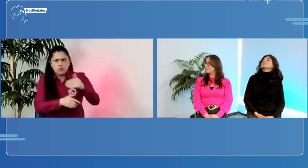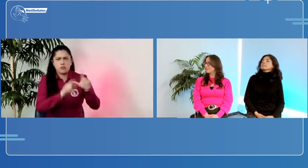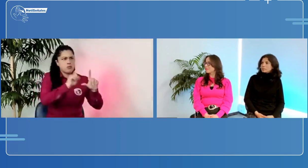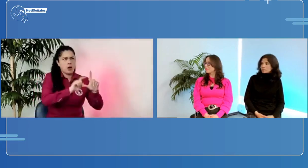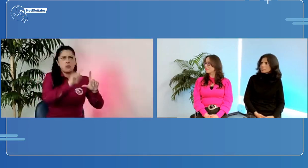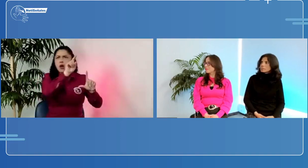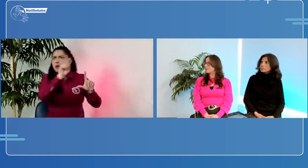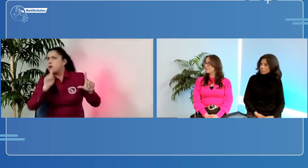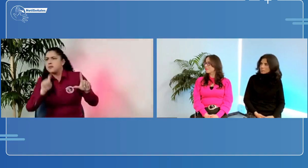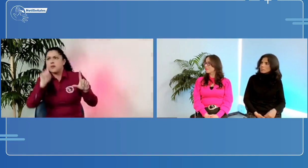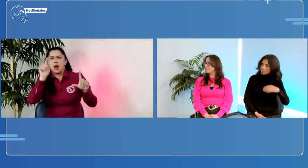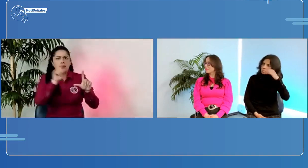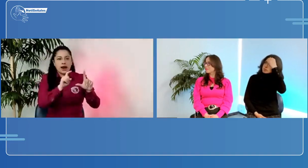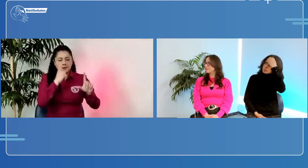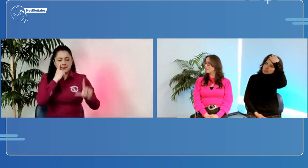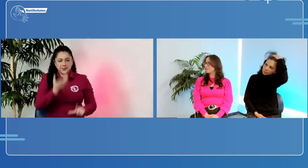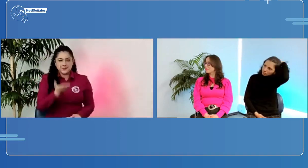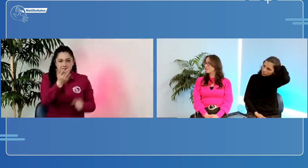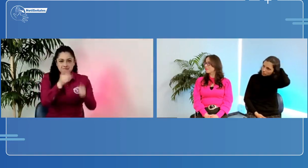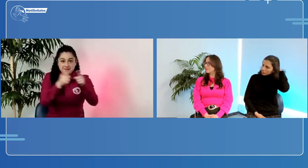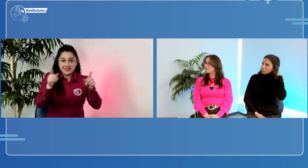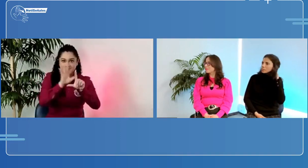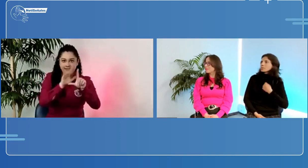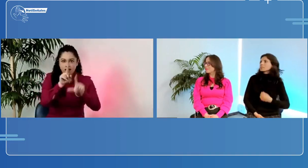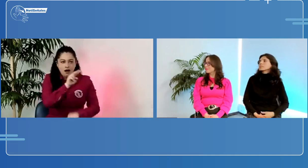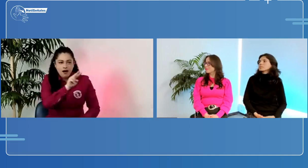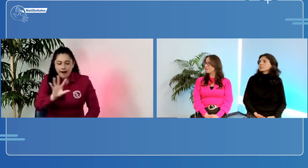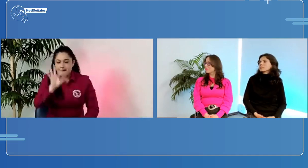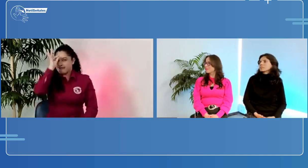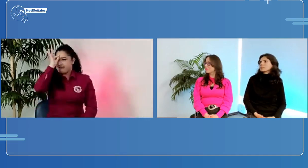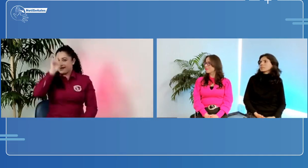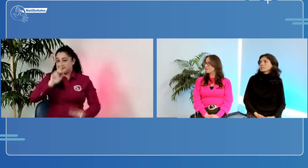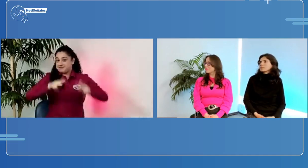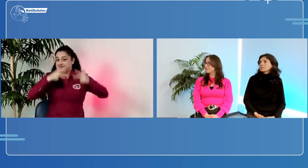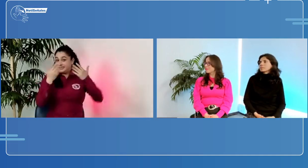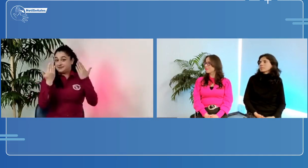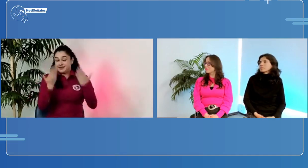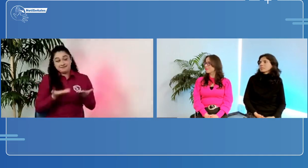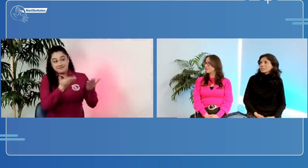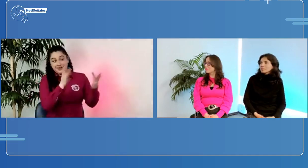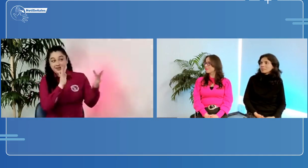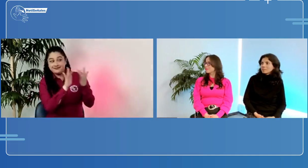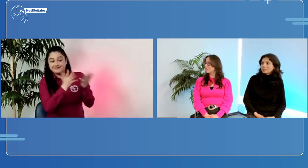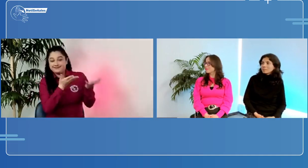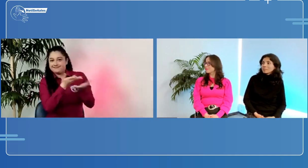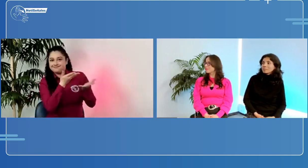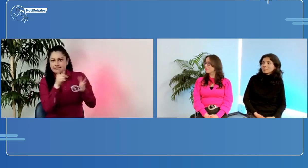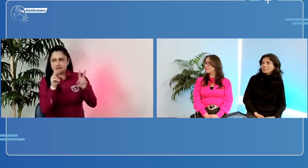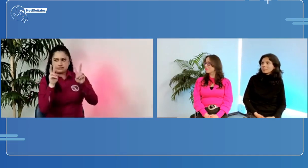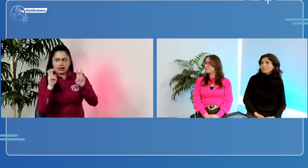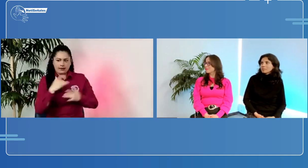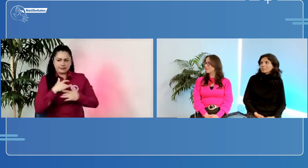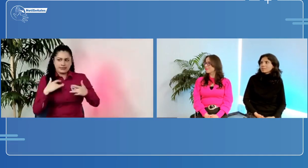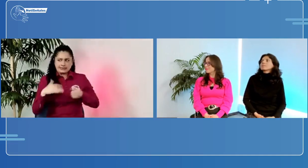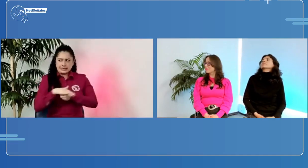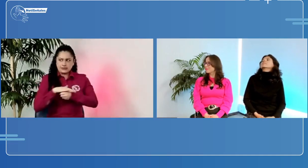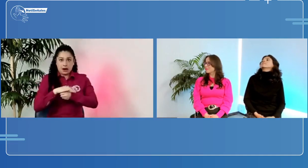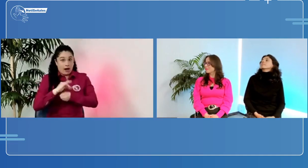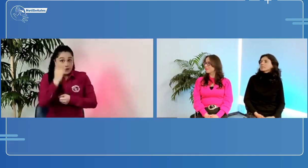atención virtual, el paso a paso. Veamos cómo es el paso a paso para que ustedes sepan cómo es esta atención virtual que se ofrecen del